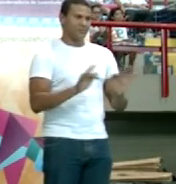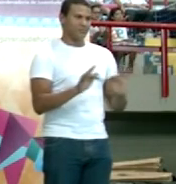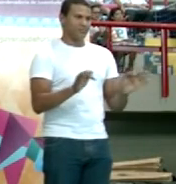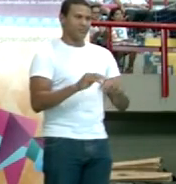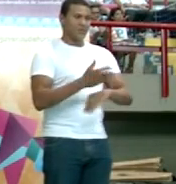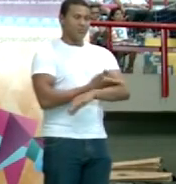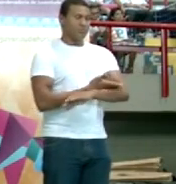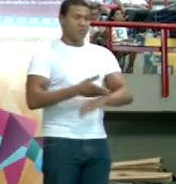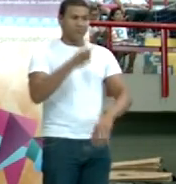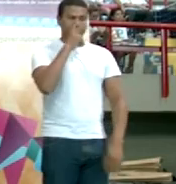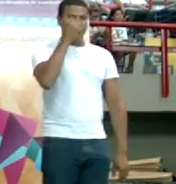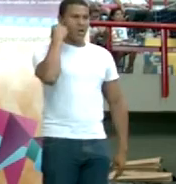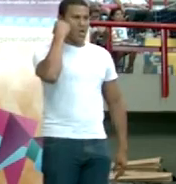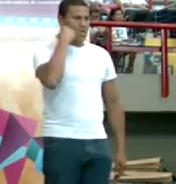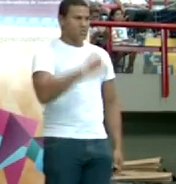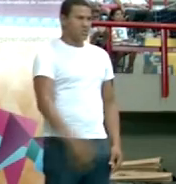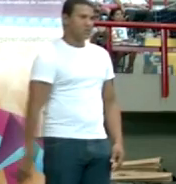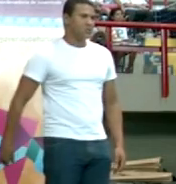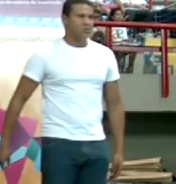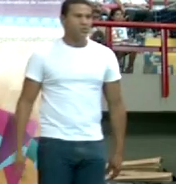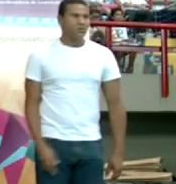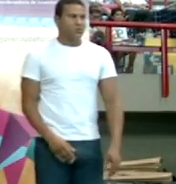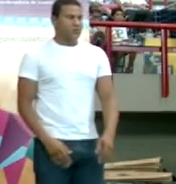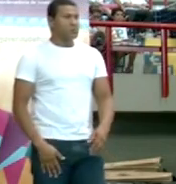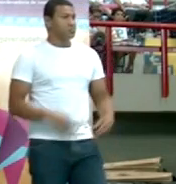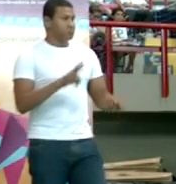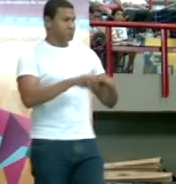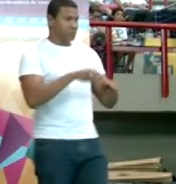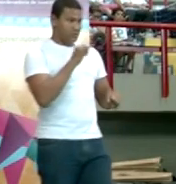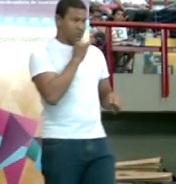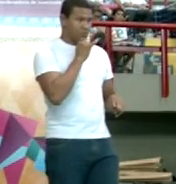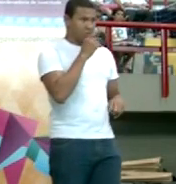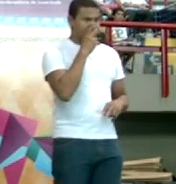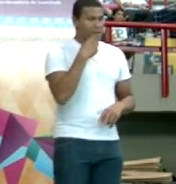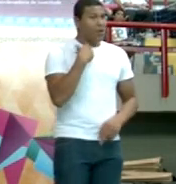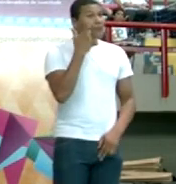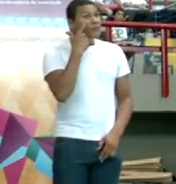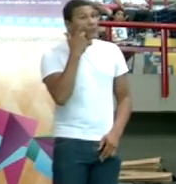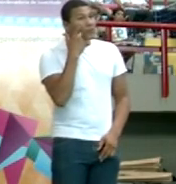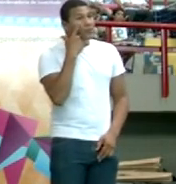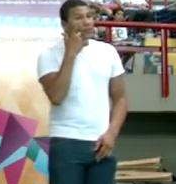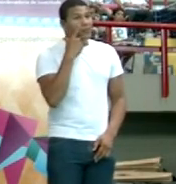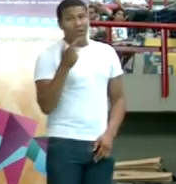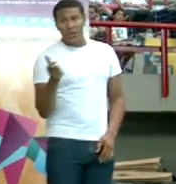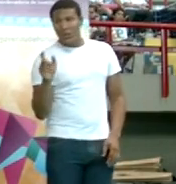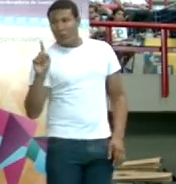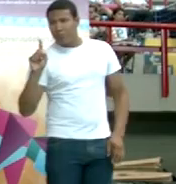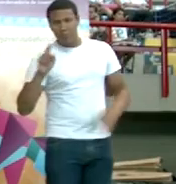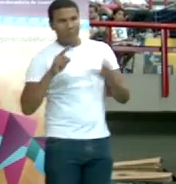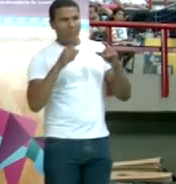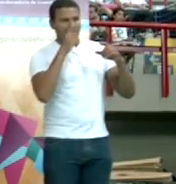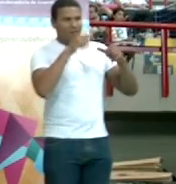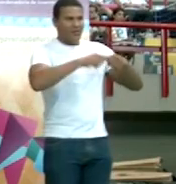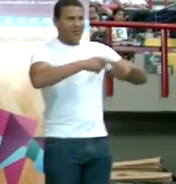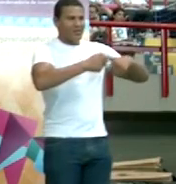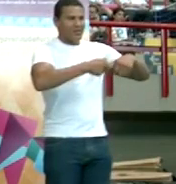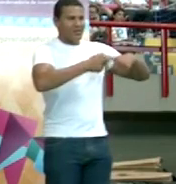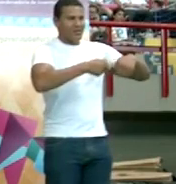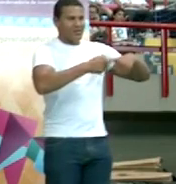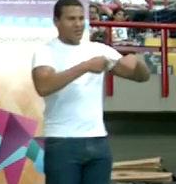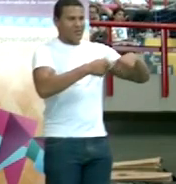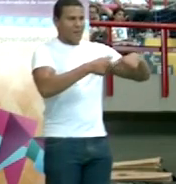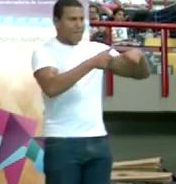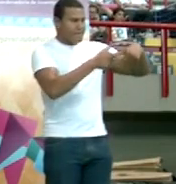claro ou não? Mas aí você tem que ver o tempo que fica ligado. Ok. Vamos juntos?